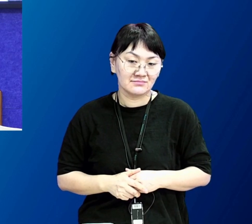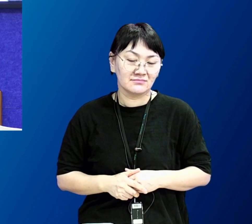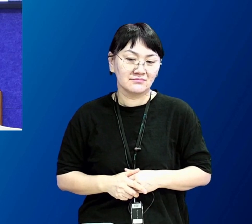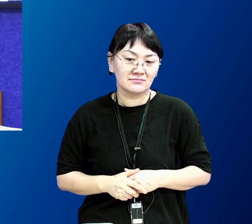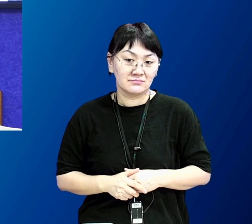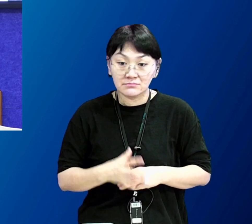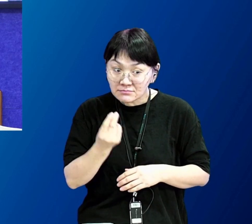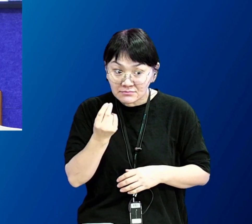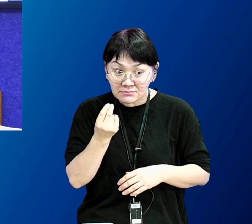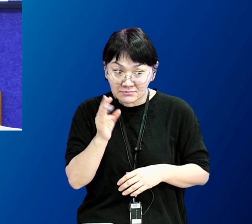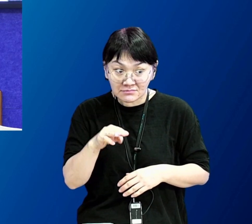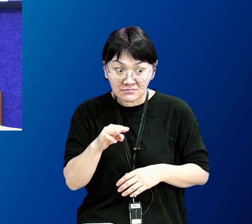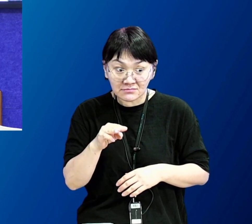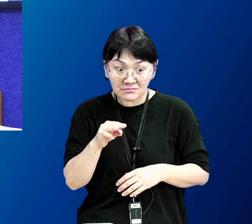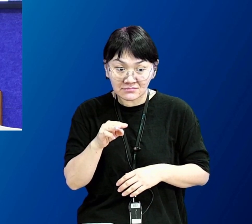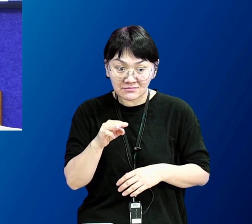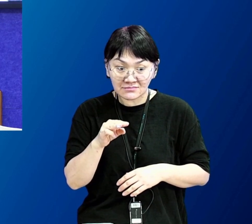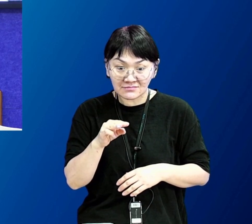Тийм биз?